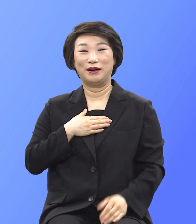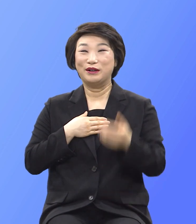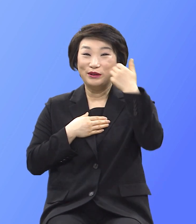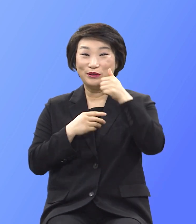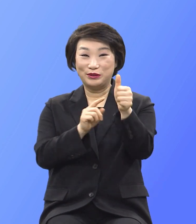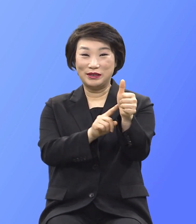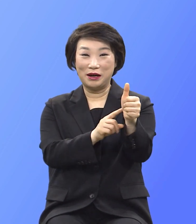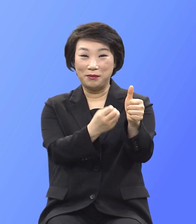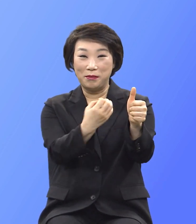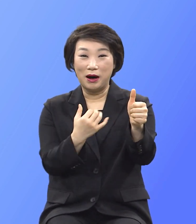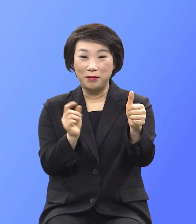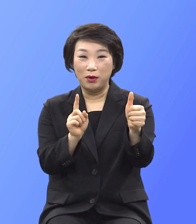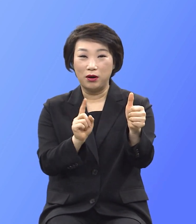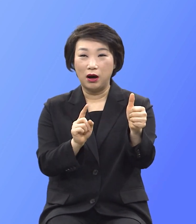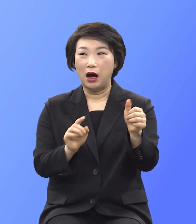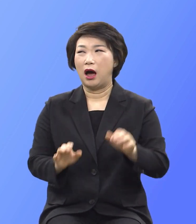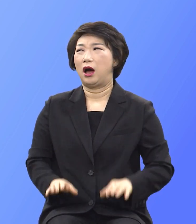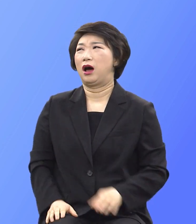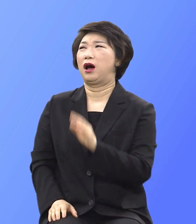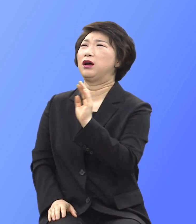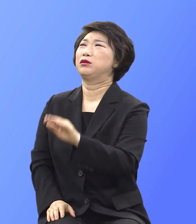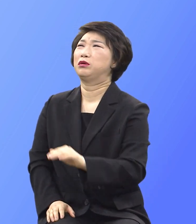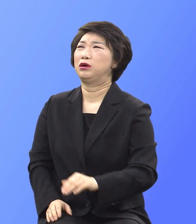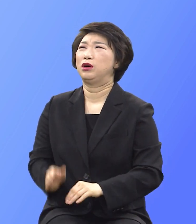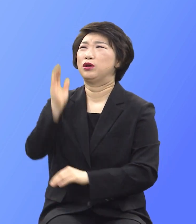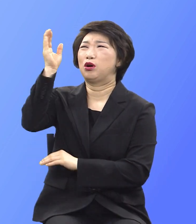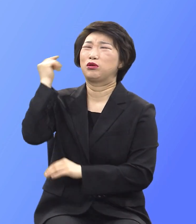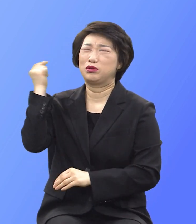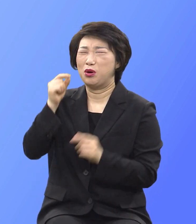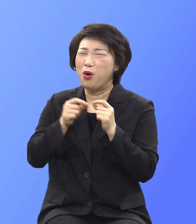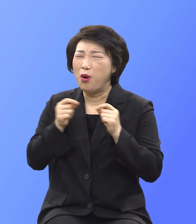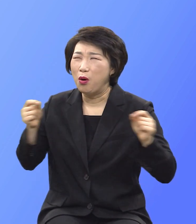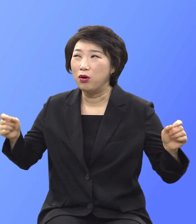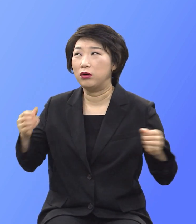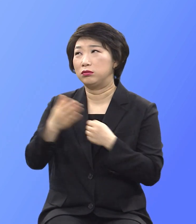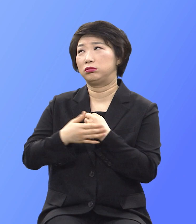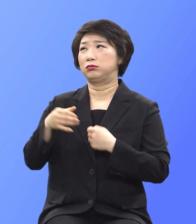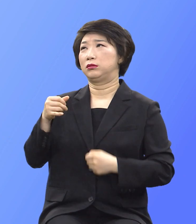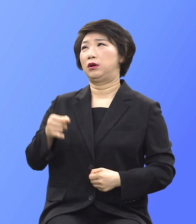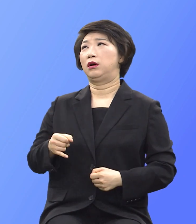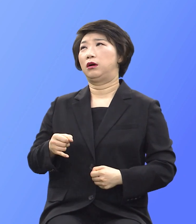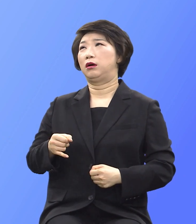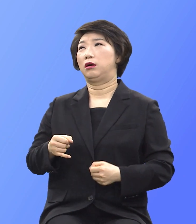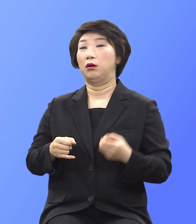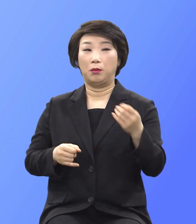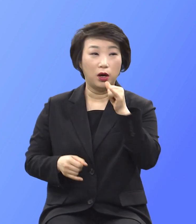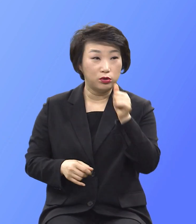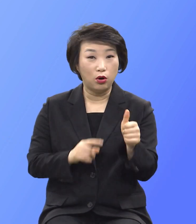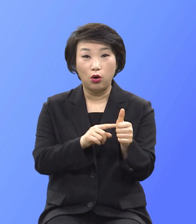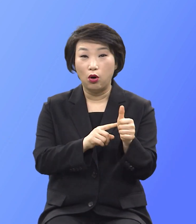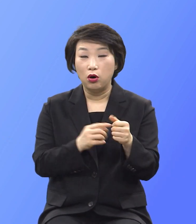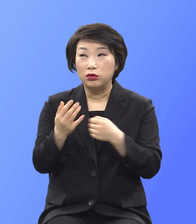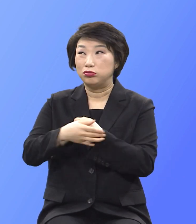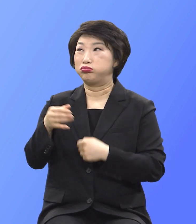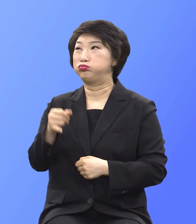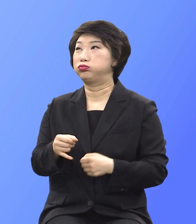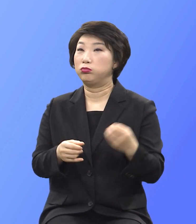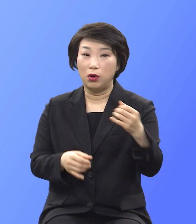어떤 사람은 말합니다. 아무리 설교를 들어도 은혜가 안 된다. 은혜가 안